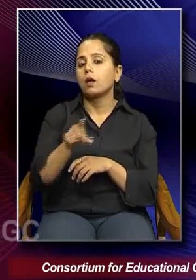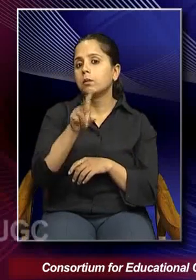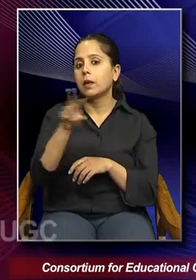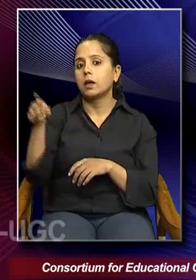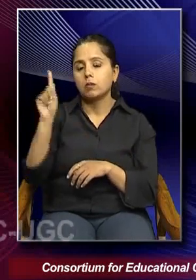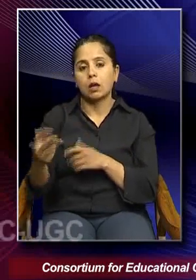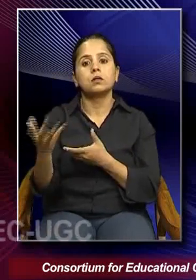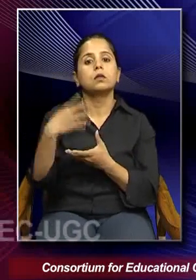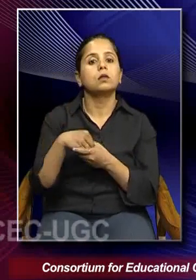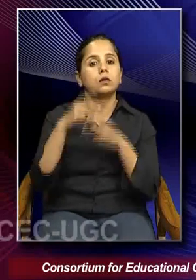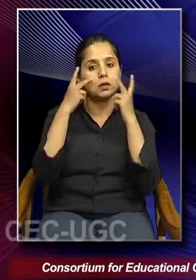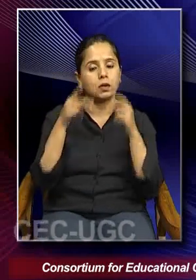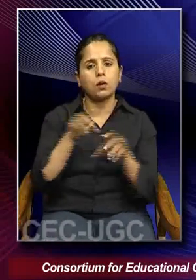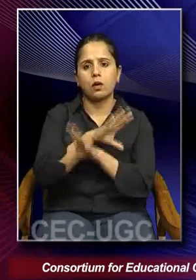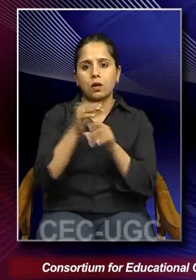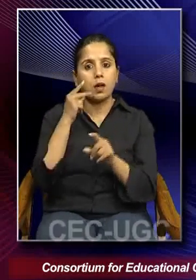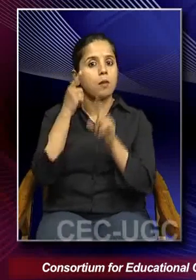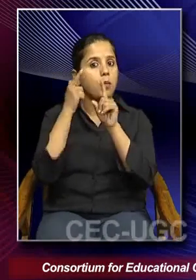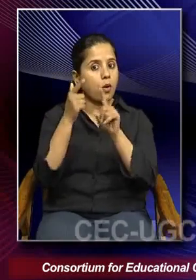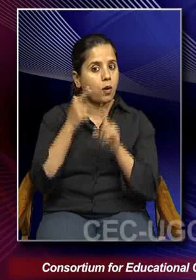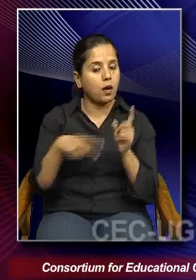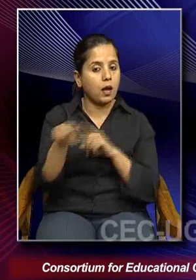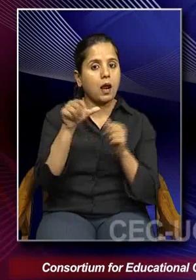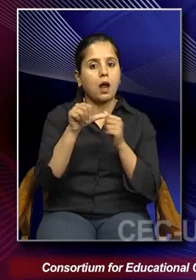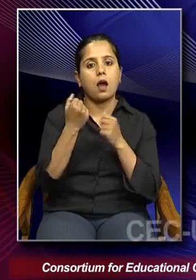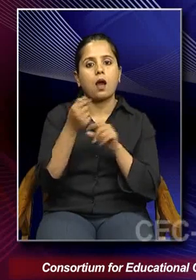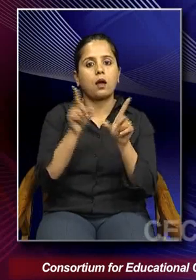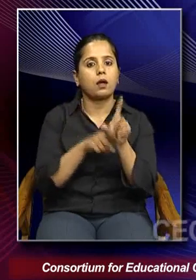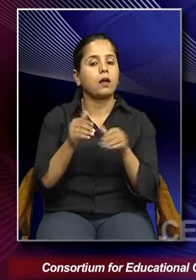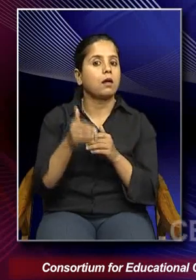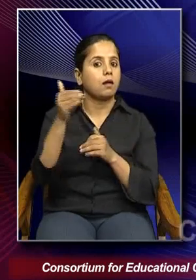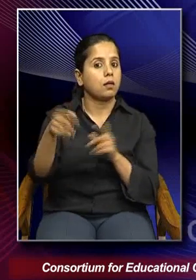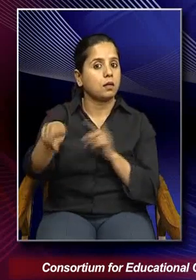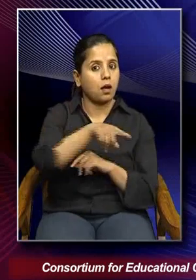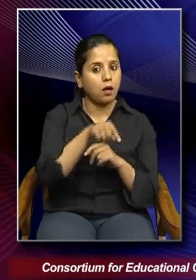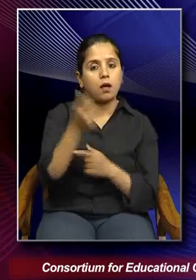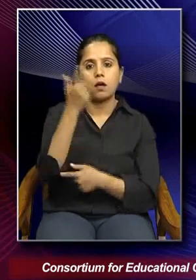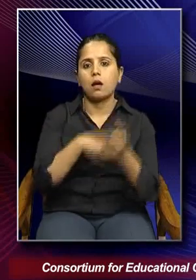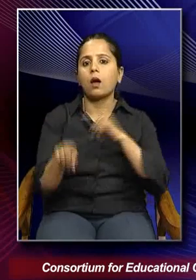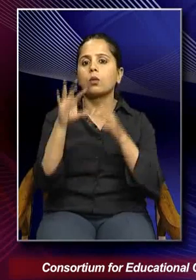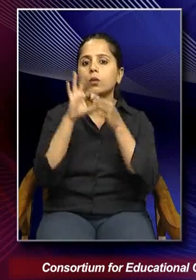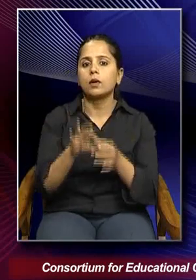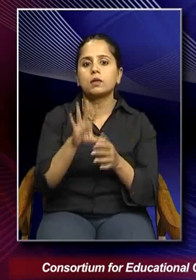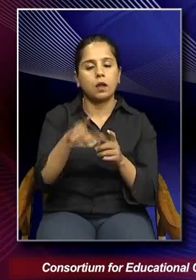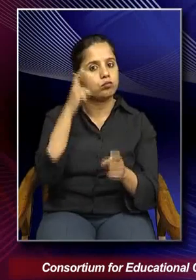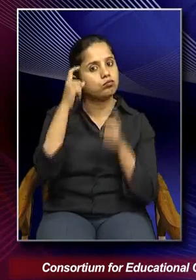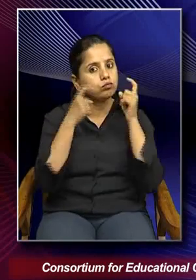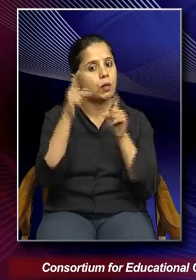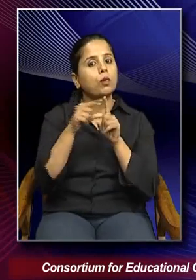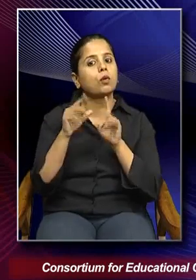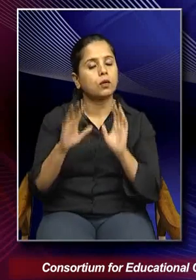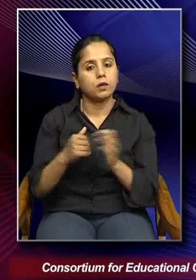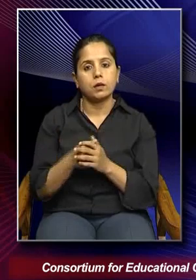चाहिए इन सब बिंदुओं पर अज्ञेय भाषा के संदर्भ में चिंतन करते हैं